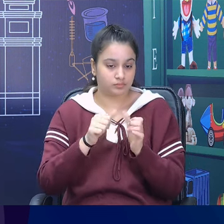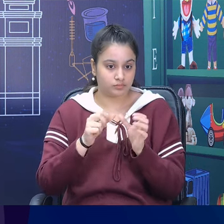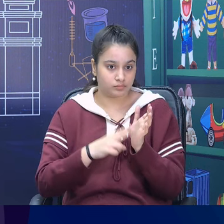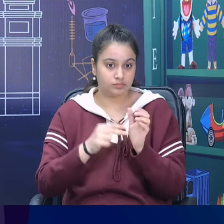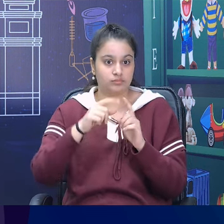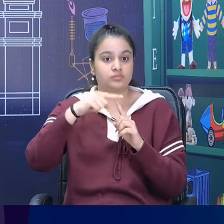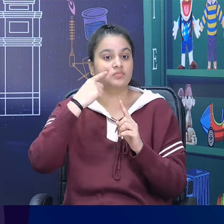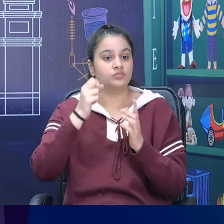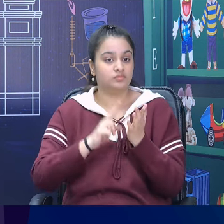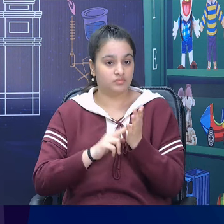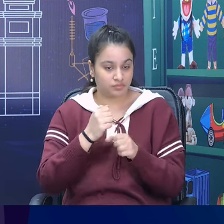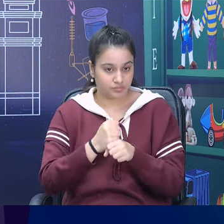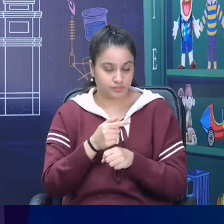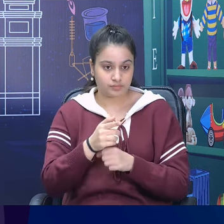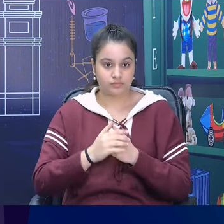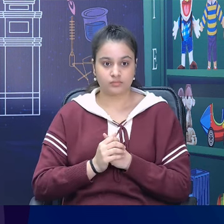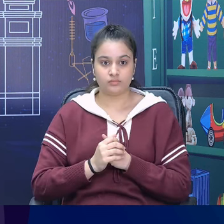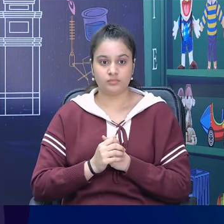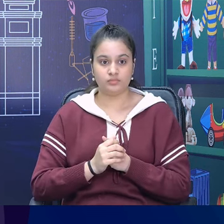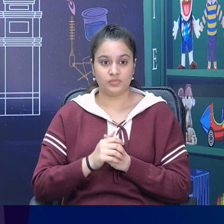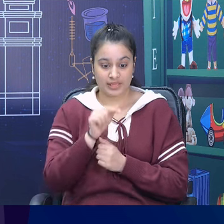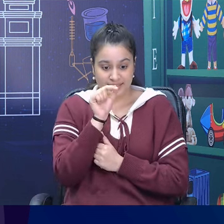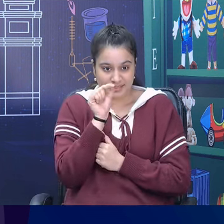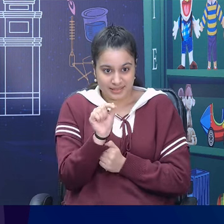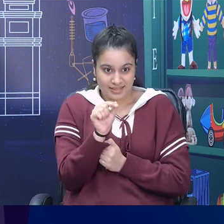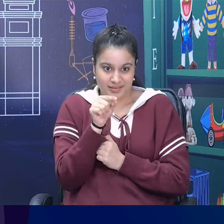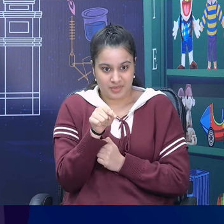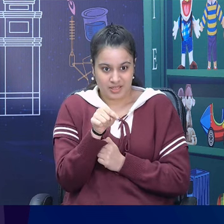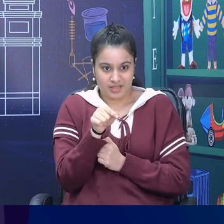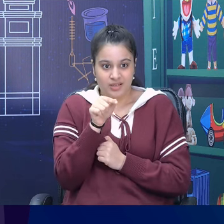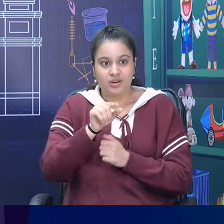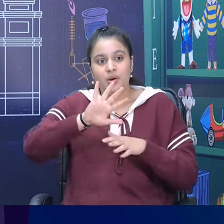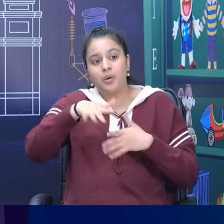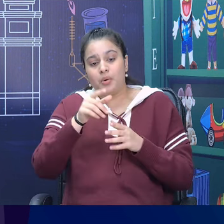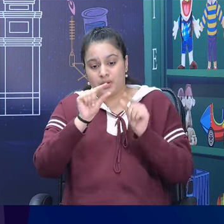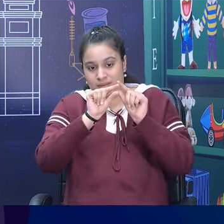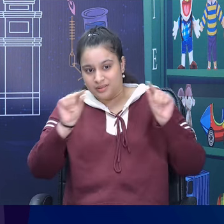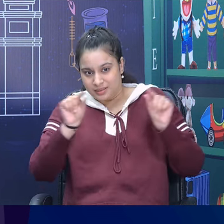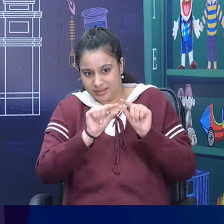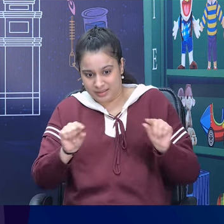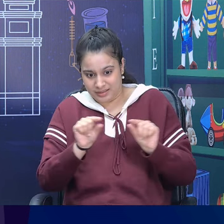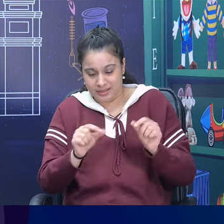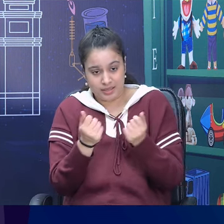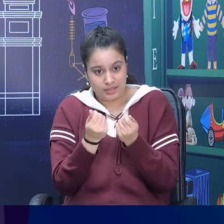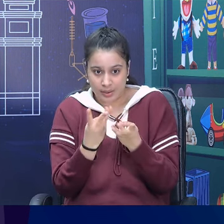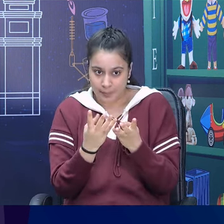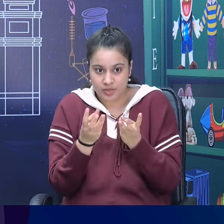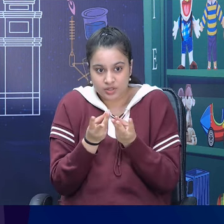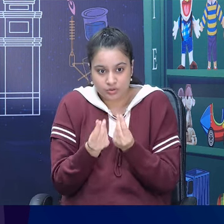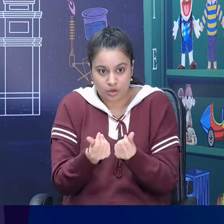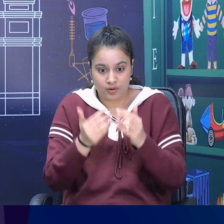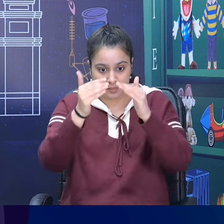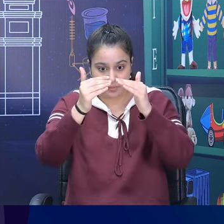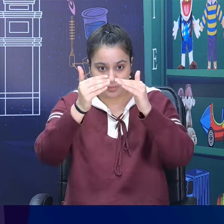में द टर्मिनल द डेसीमल एक्सपेंशन टर्मिनेट और एंड्स आफ्टर फाइट नंबर्स ऑफ स्टेप इट